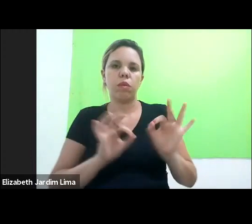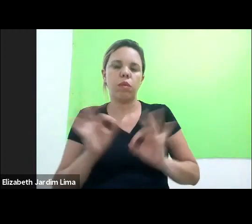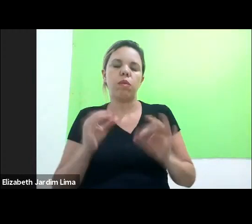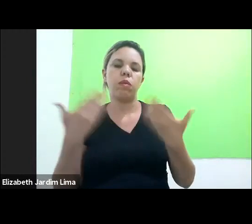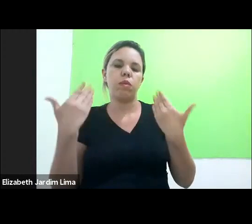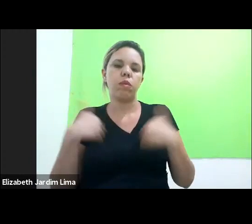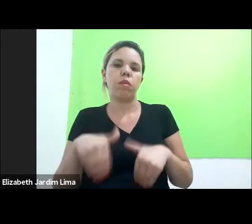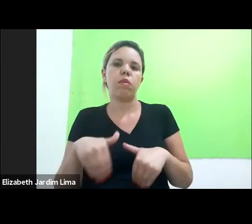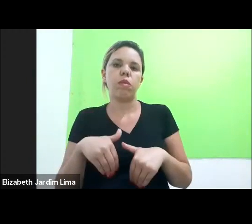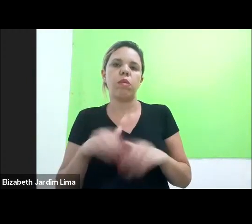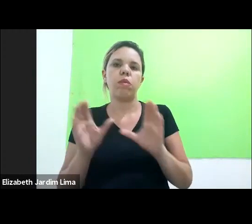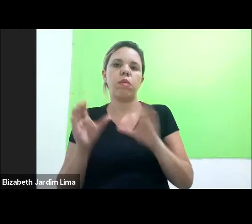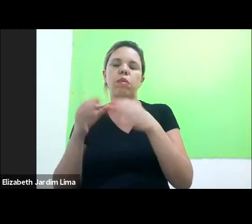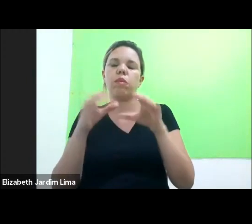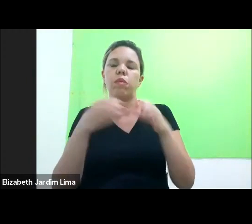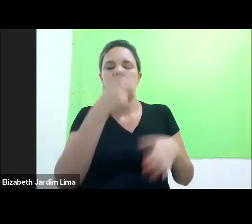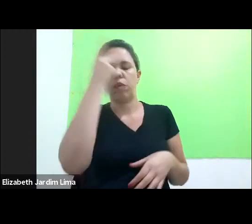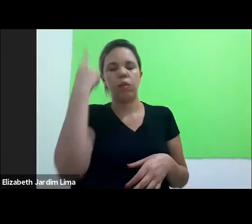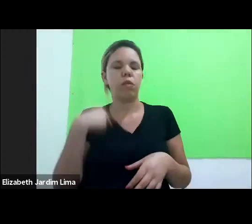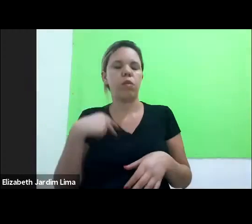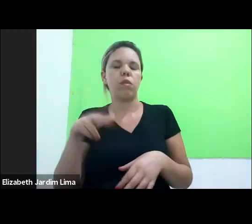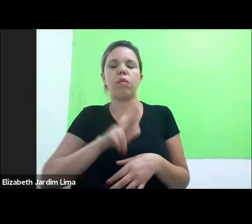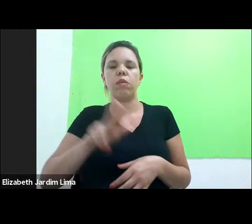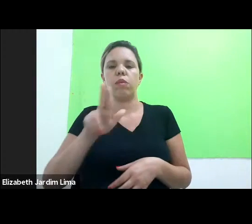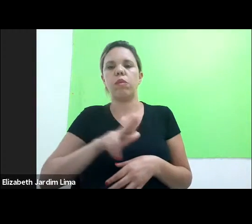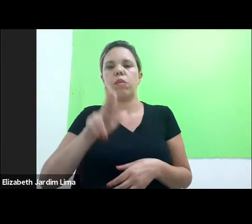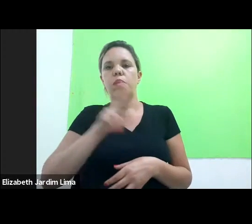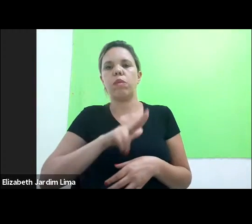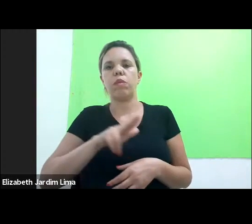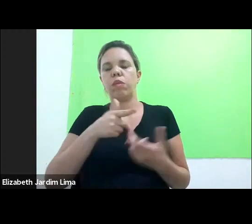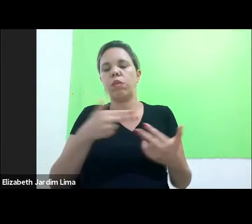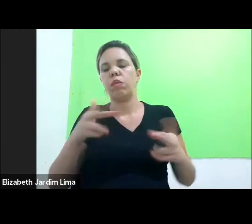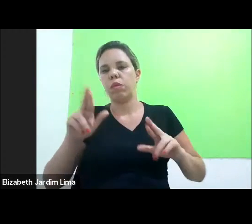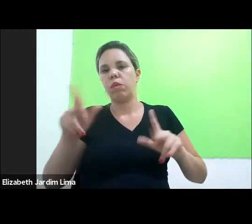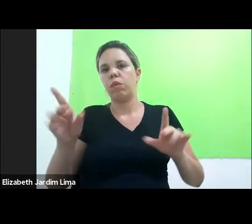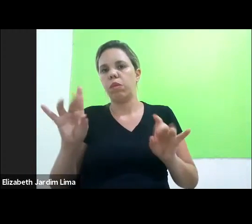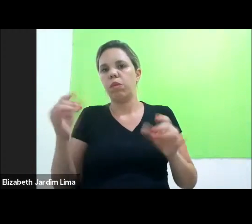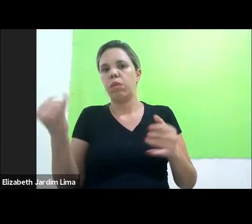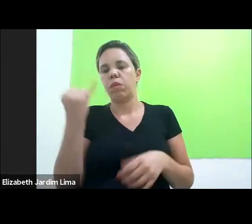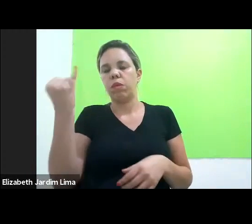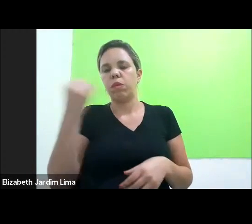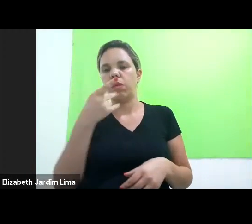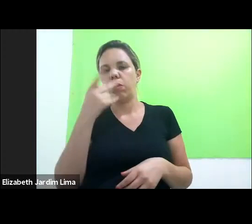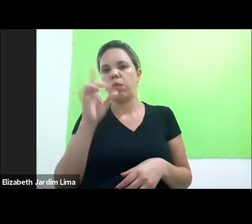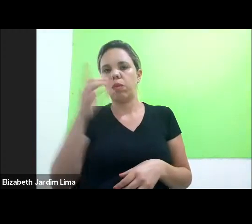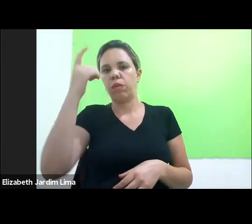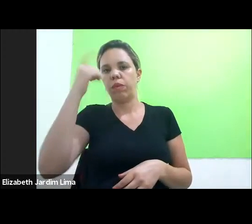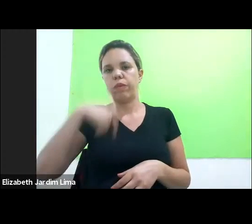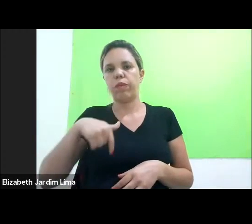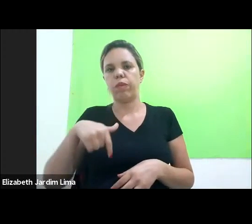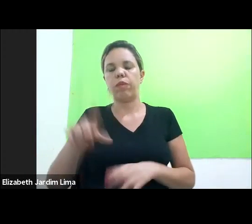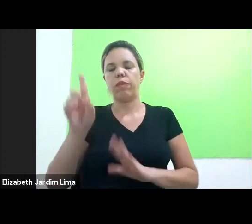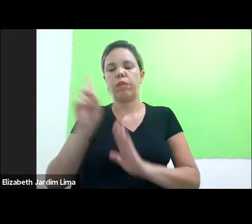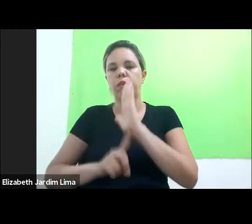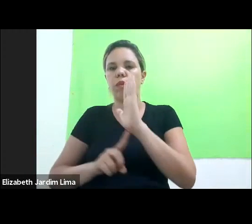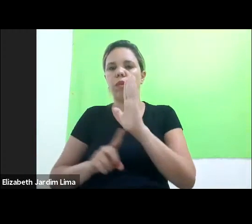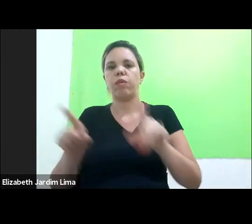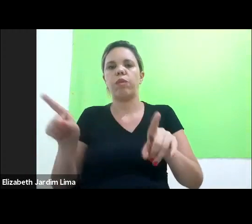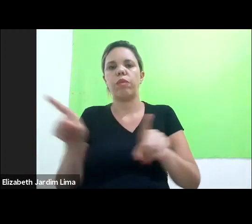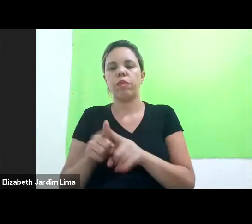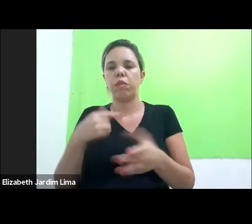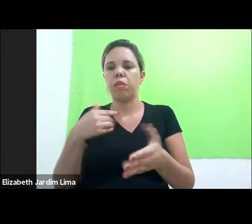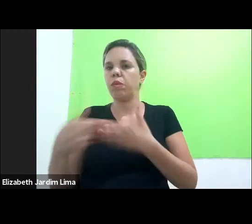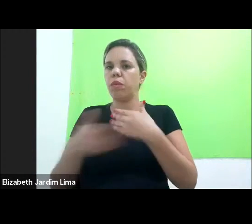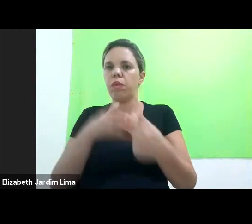por uma coletividade para estar na universidade. É algo que difere muito, e eu falo que não só para mim, que sou do direito, mas qualquer